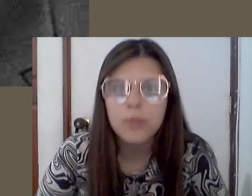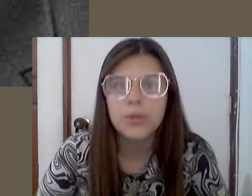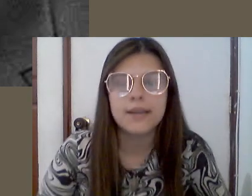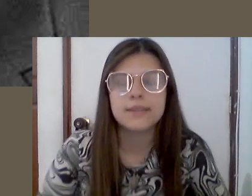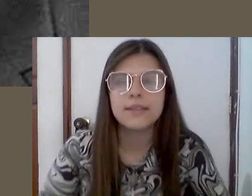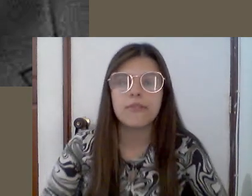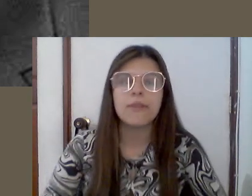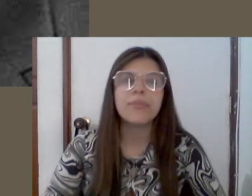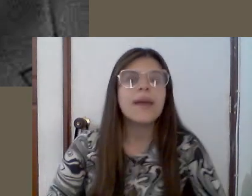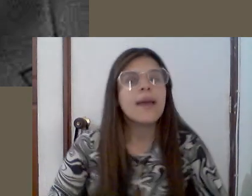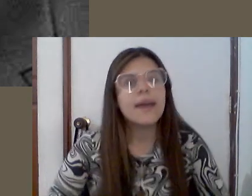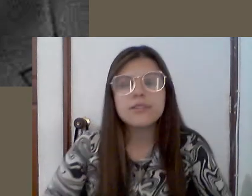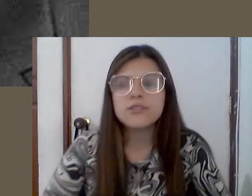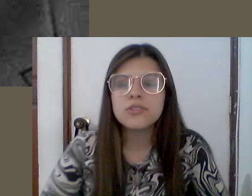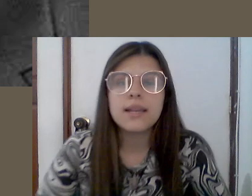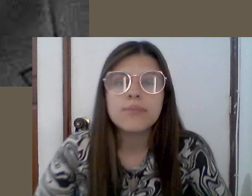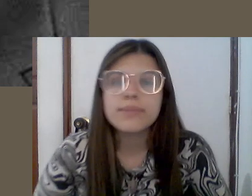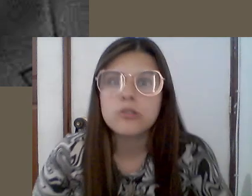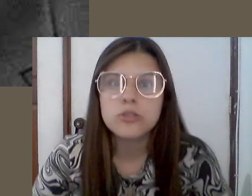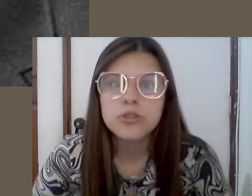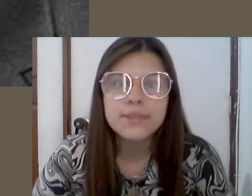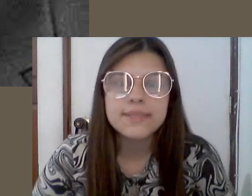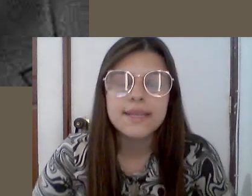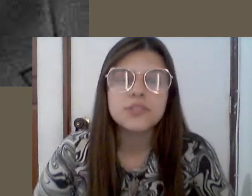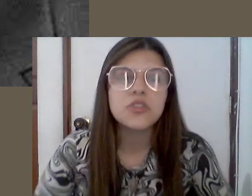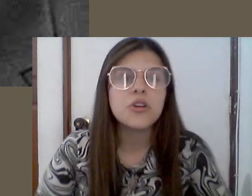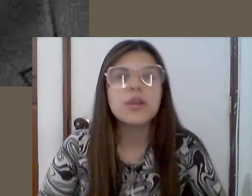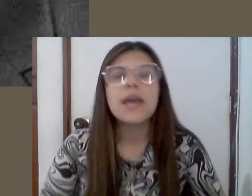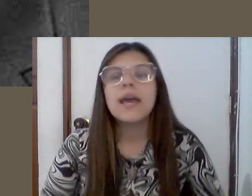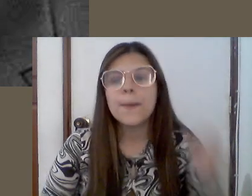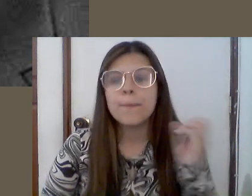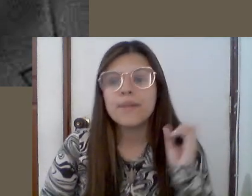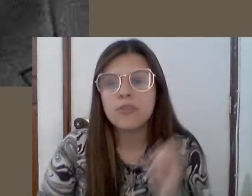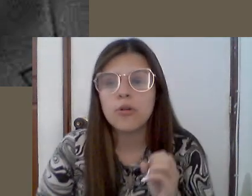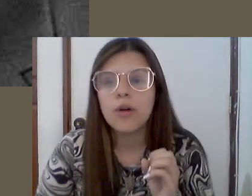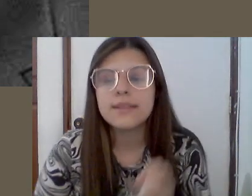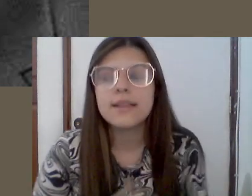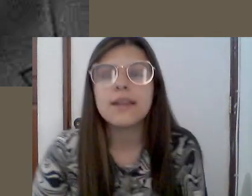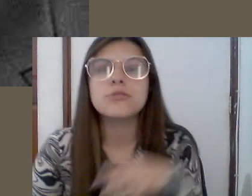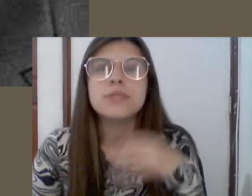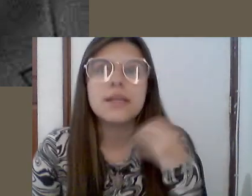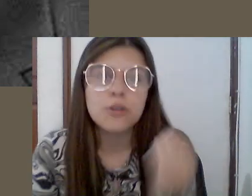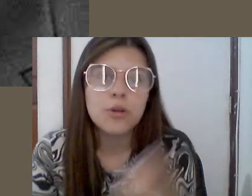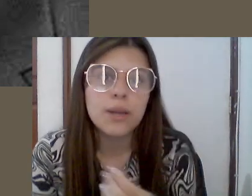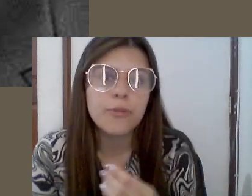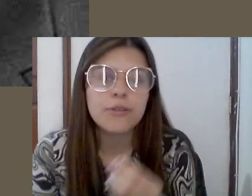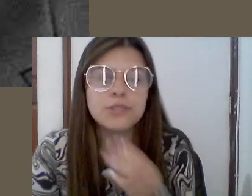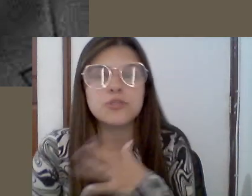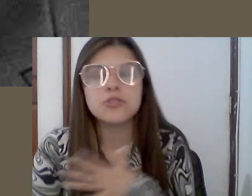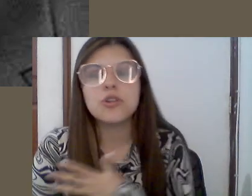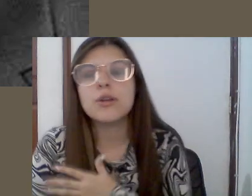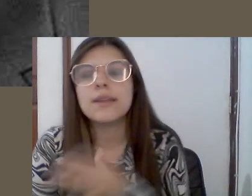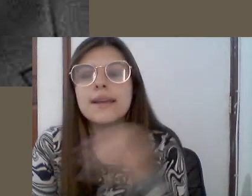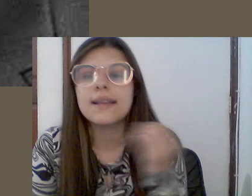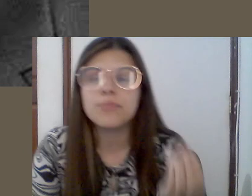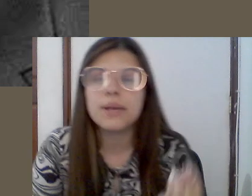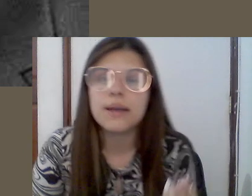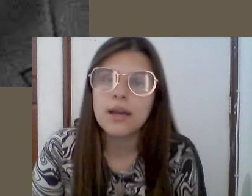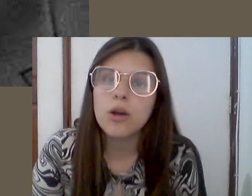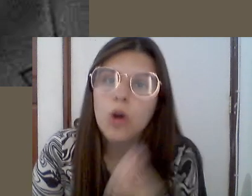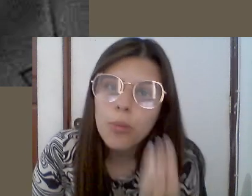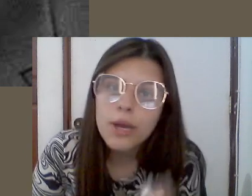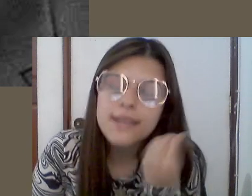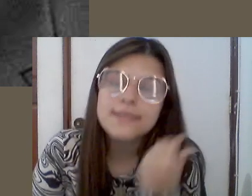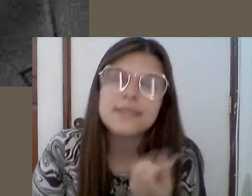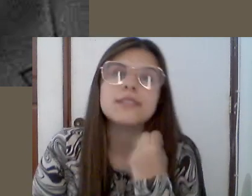forma comunicativa. Entonces él empezó con su investigación, empezó a tener contacto con la población sorda, que le